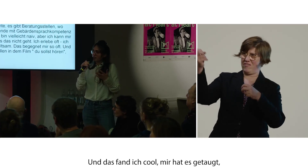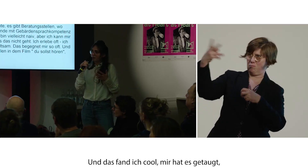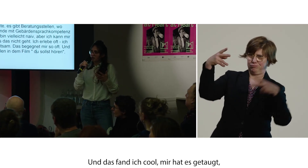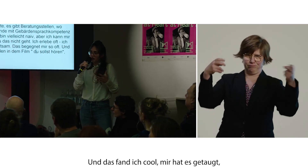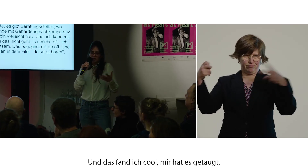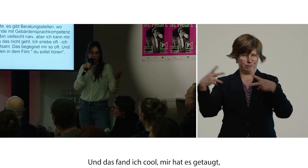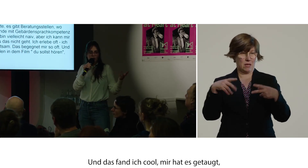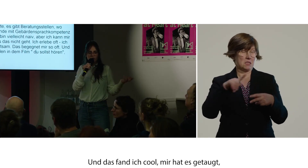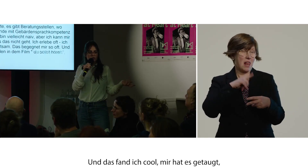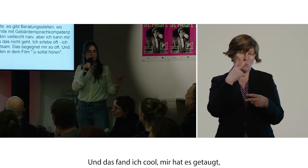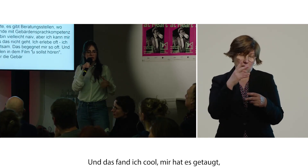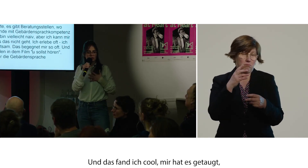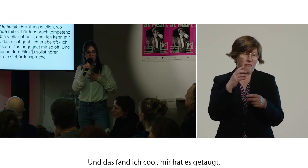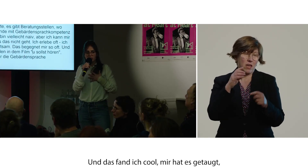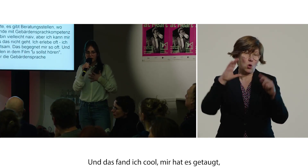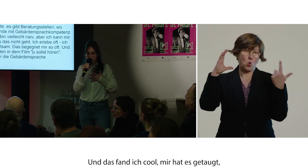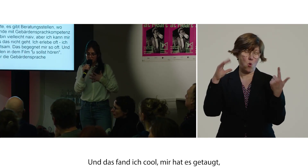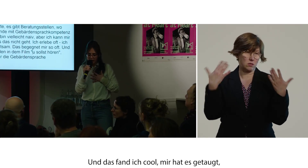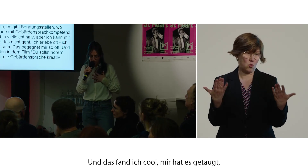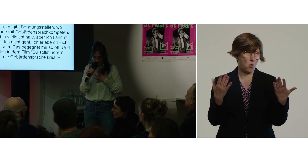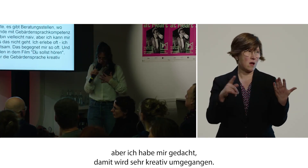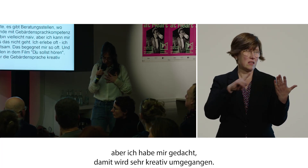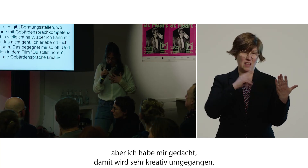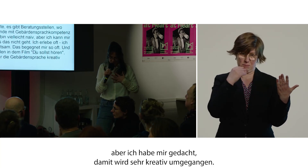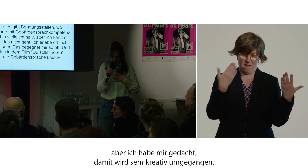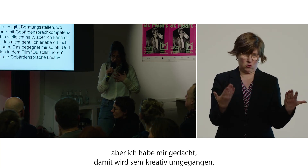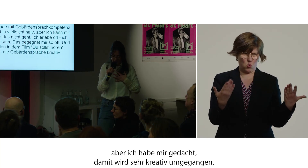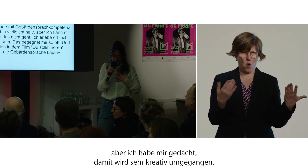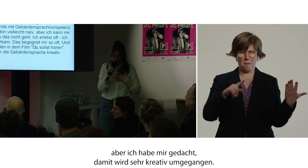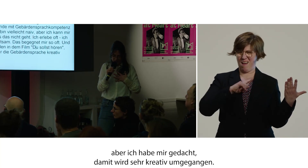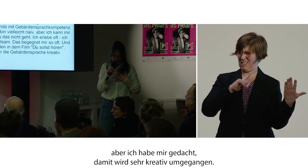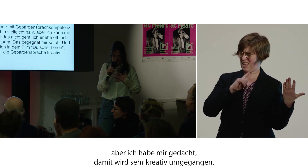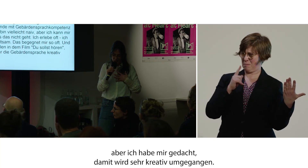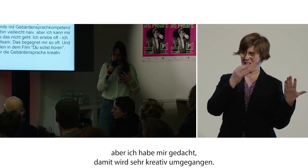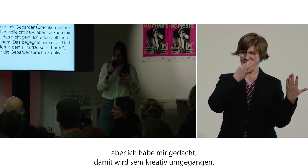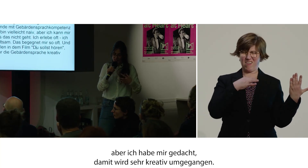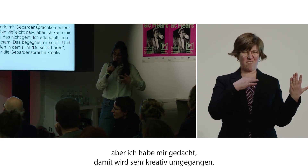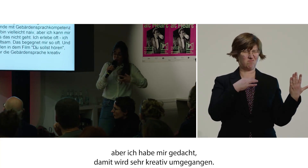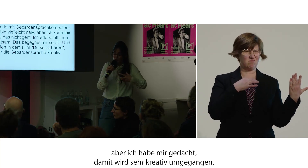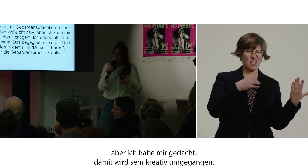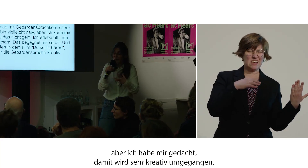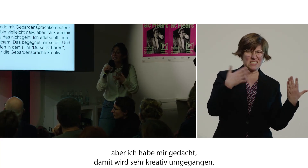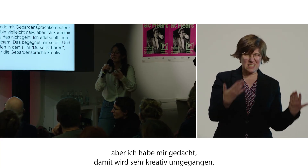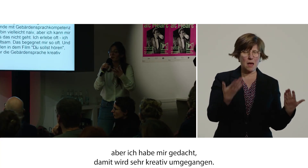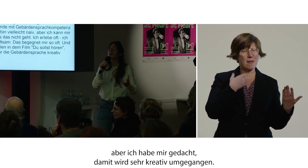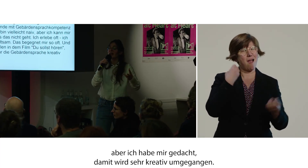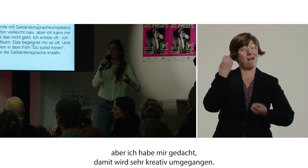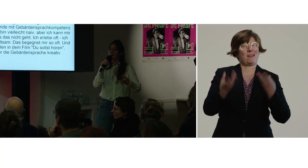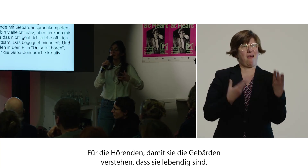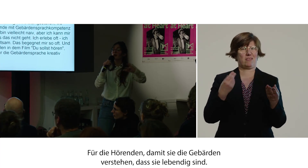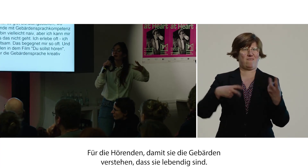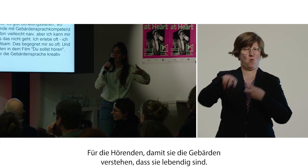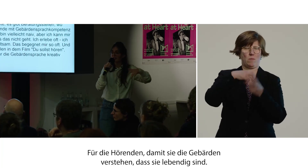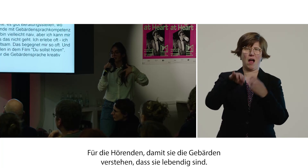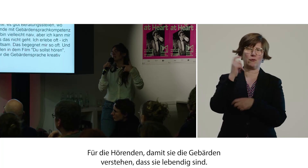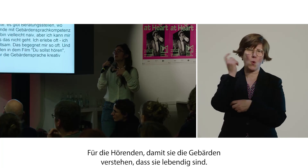Und das fand ich cool. Also mir hat das getaugt, aber ich habe mich halt gedacht so, ah okay, damit wird sehr kreativ umgegangen